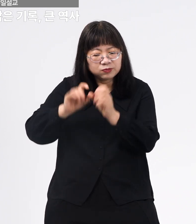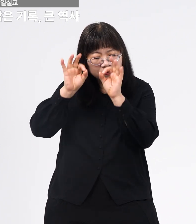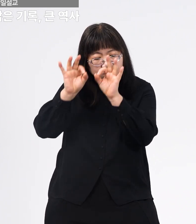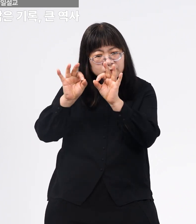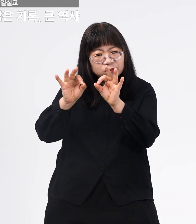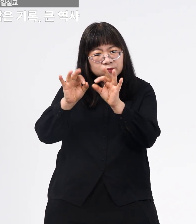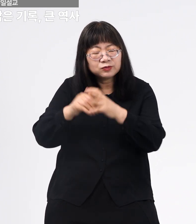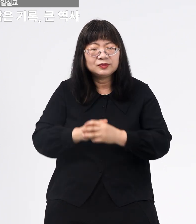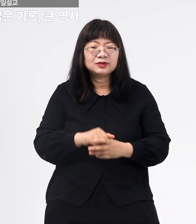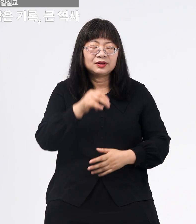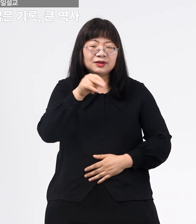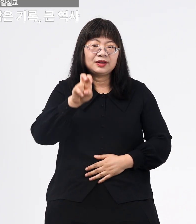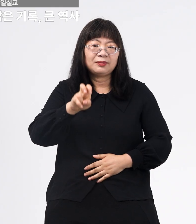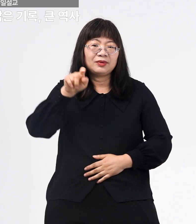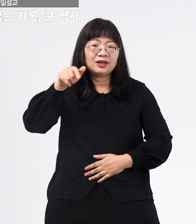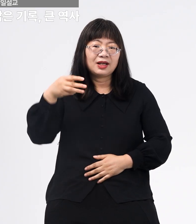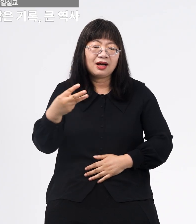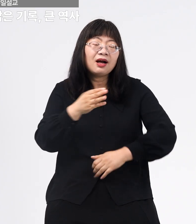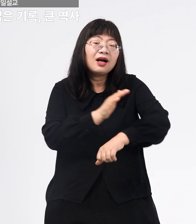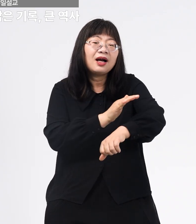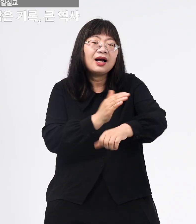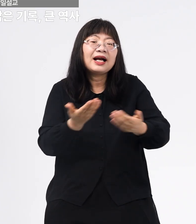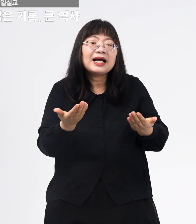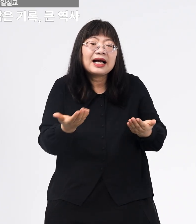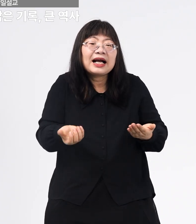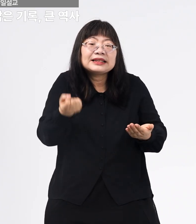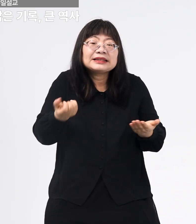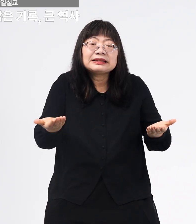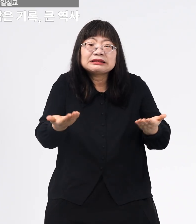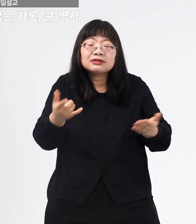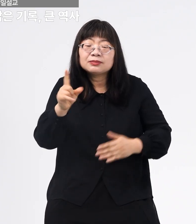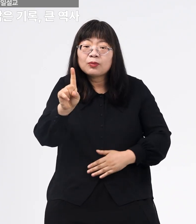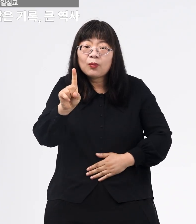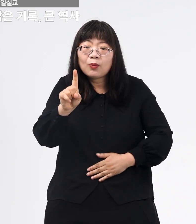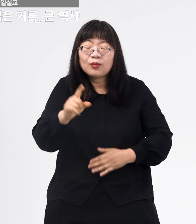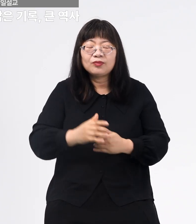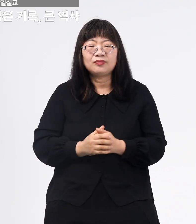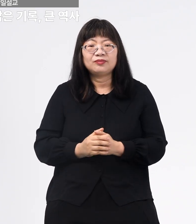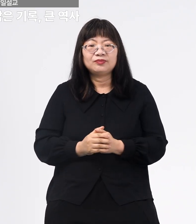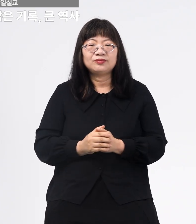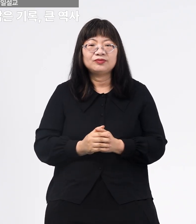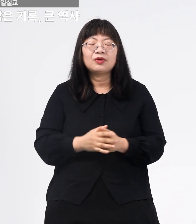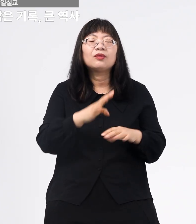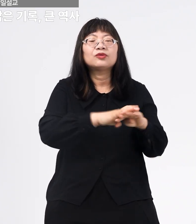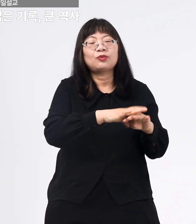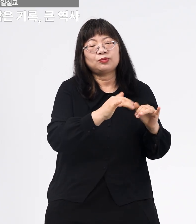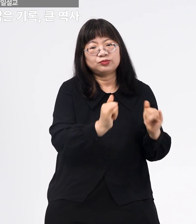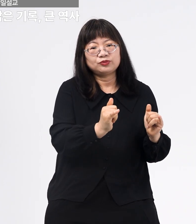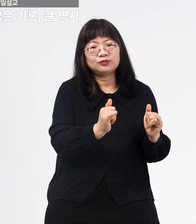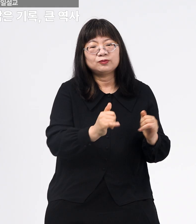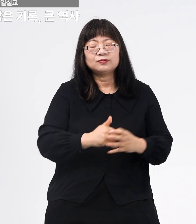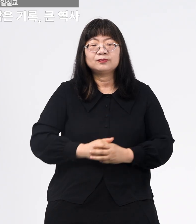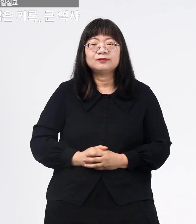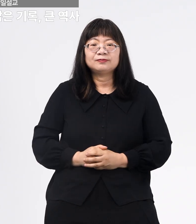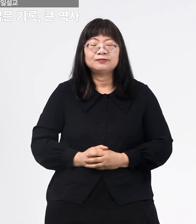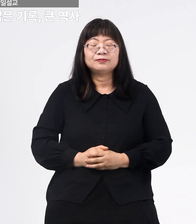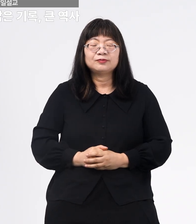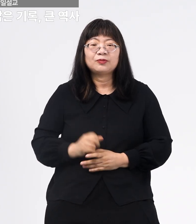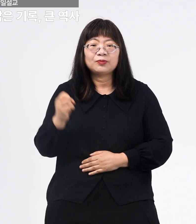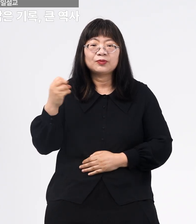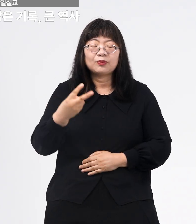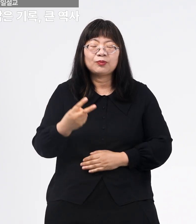보아서 이 삼갈의 직업이 드러나요. 뭐 하는 사람이었죠? 농부예요.